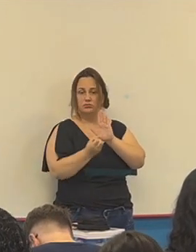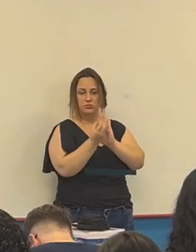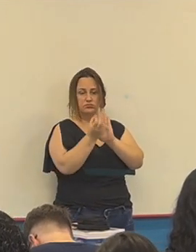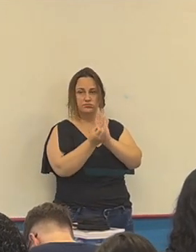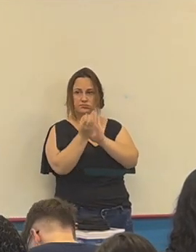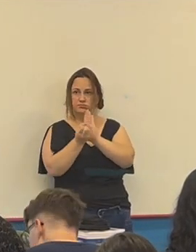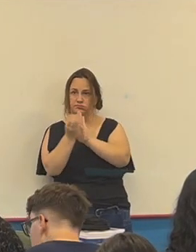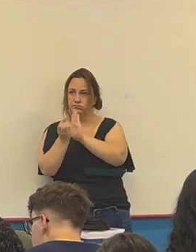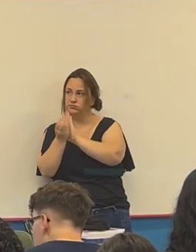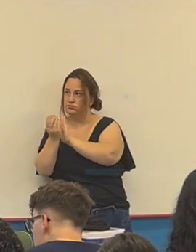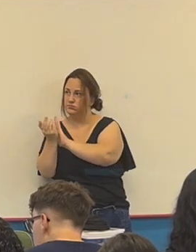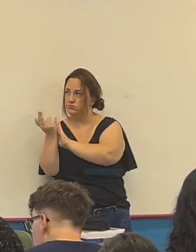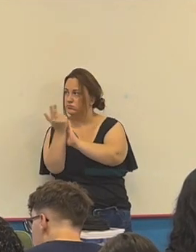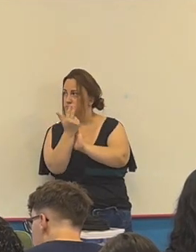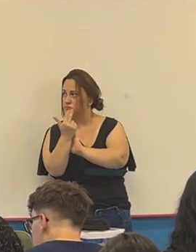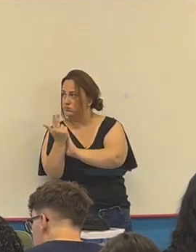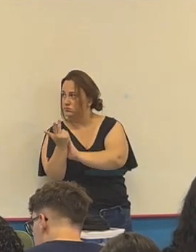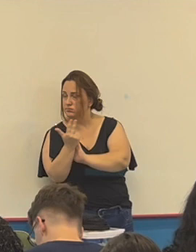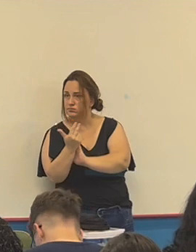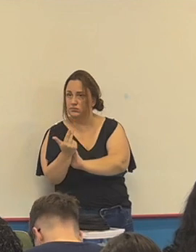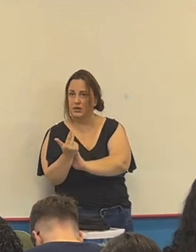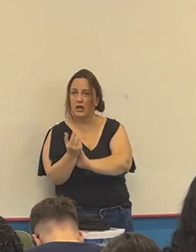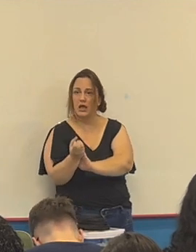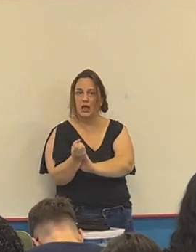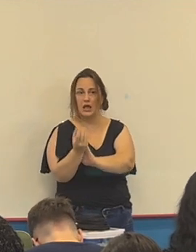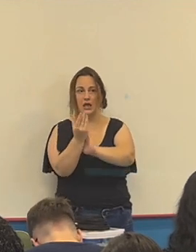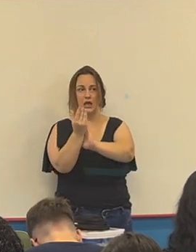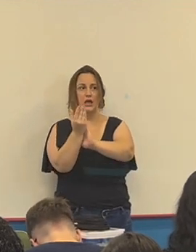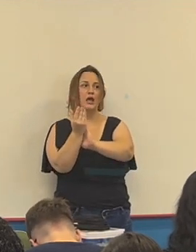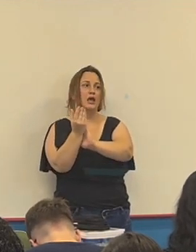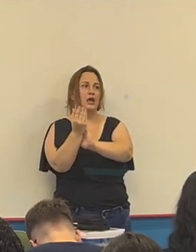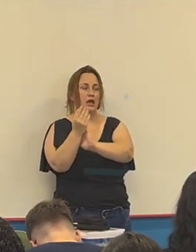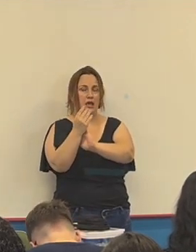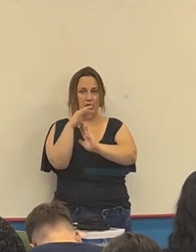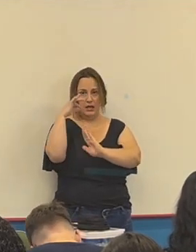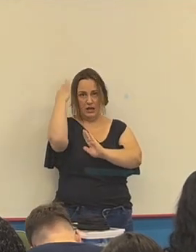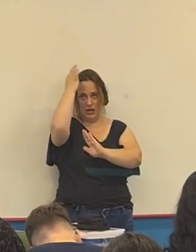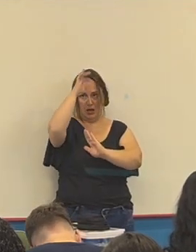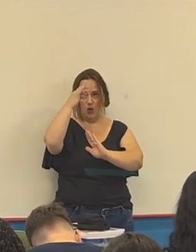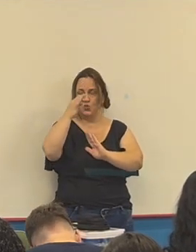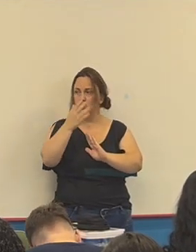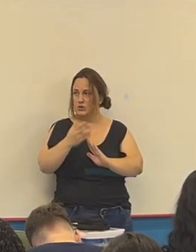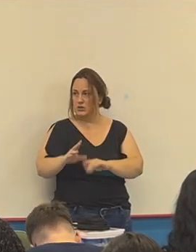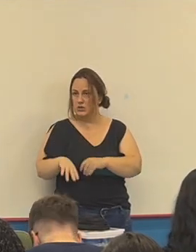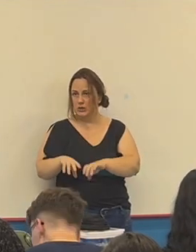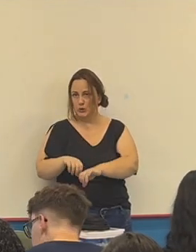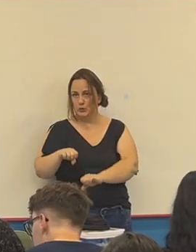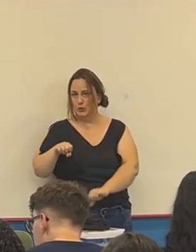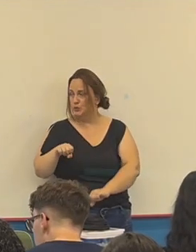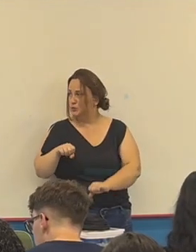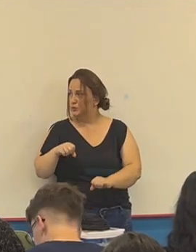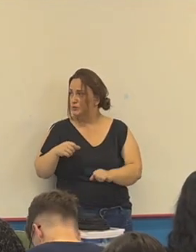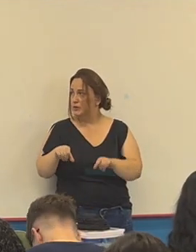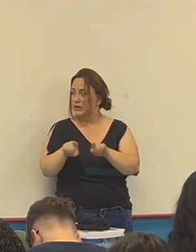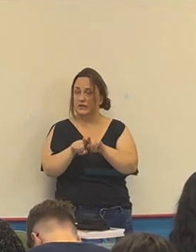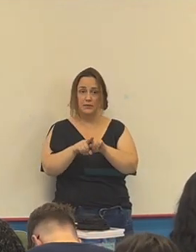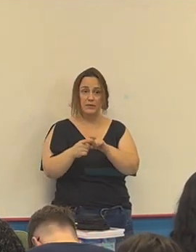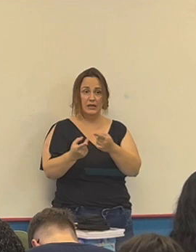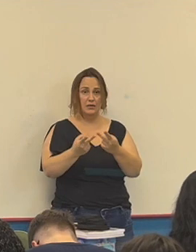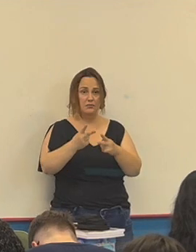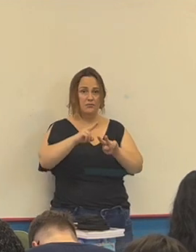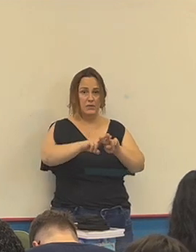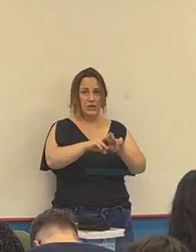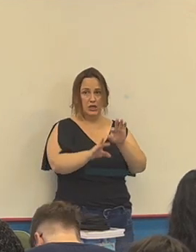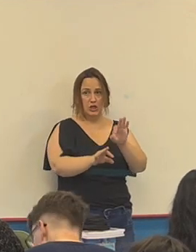como ornamento, a figura do santo, né? Eles estão prendendo e jogando outro